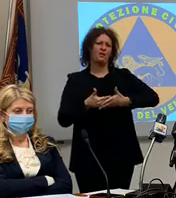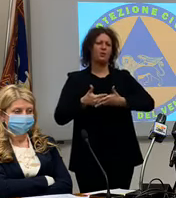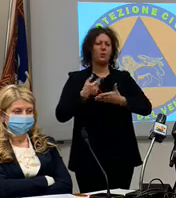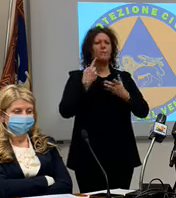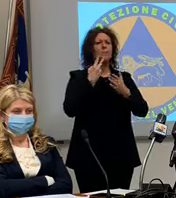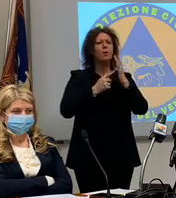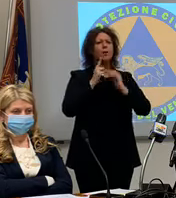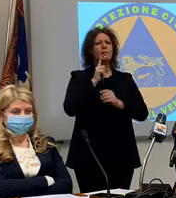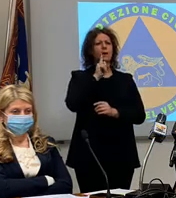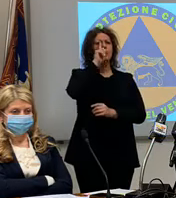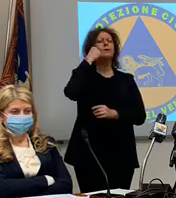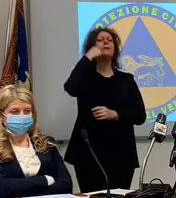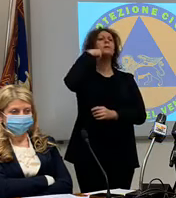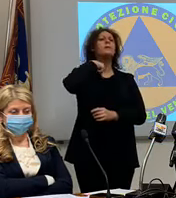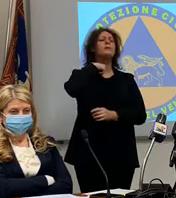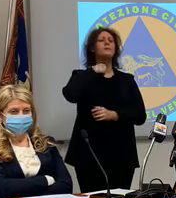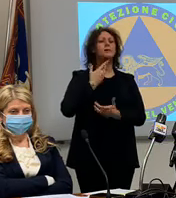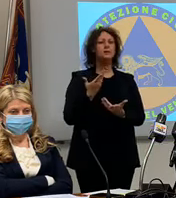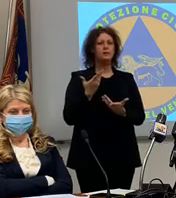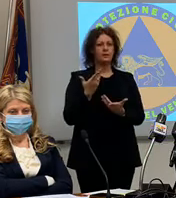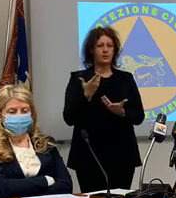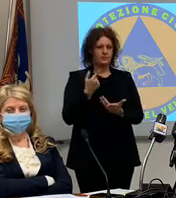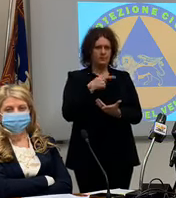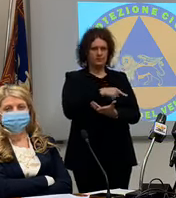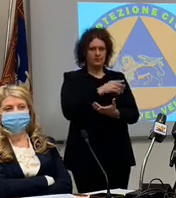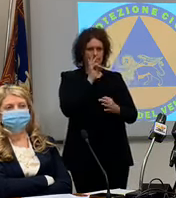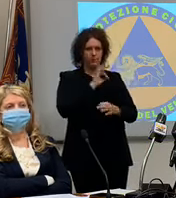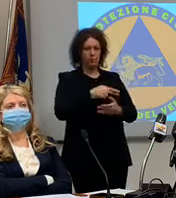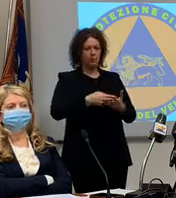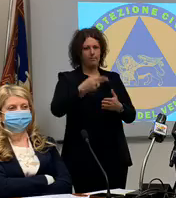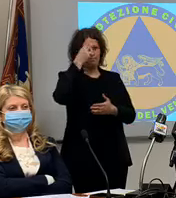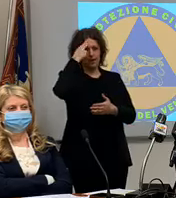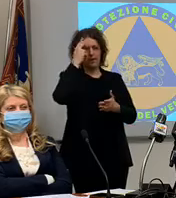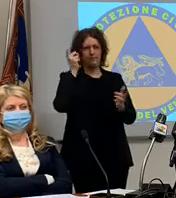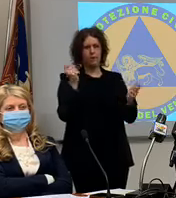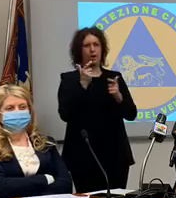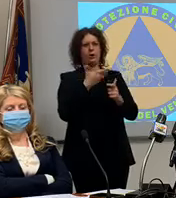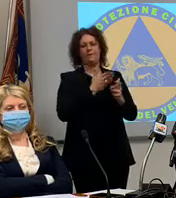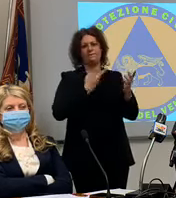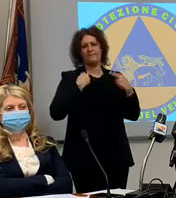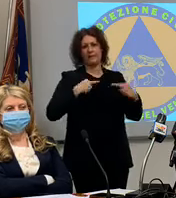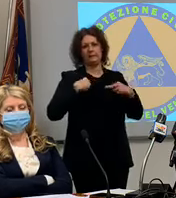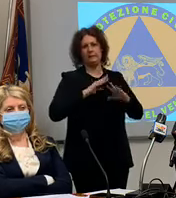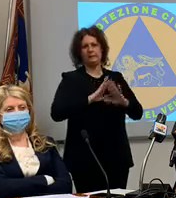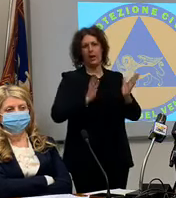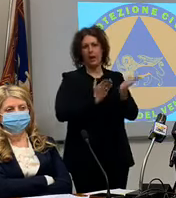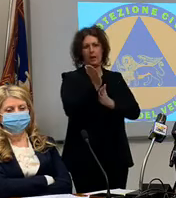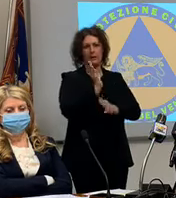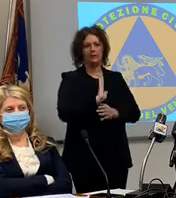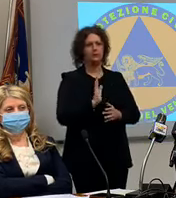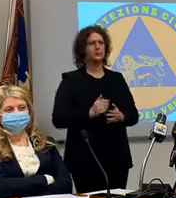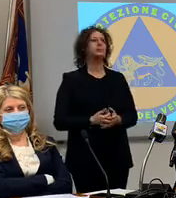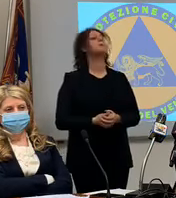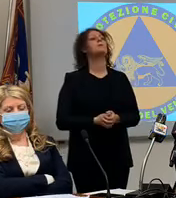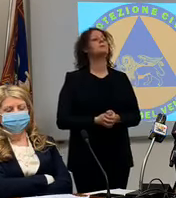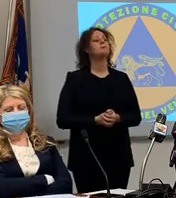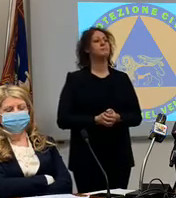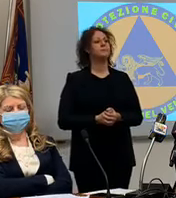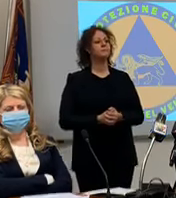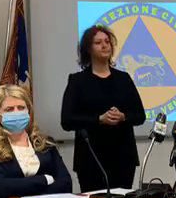neonato Avete presente qu si ricorda tutta la vita Ok Questa era la curiosità No volevo tornare sull'ordinanza